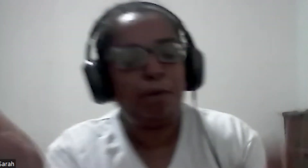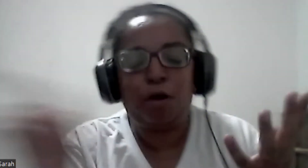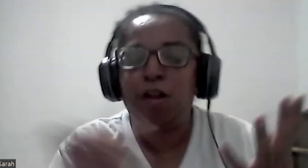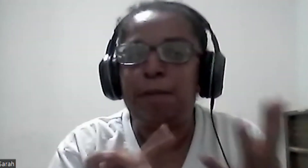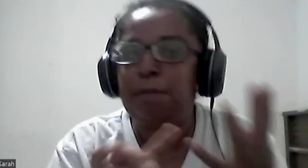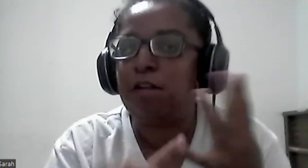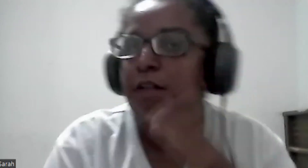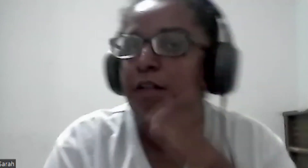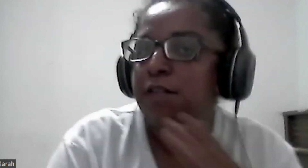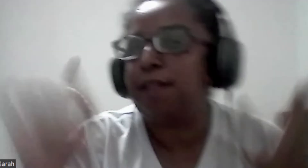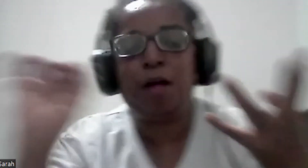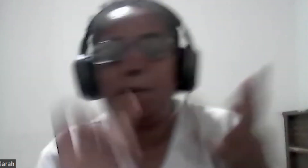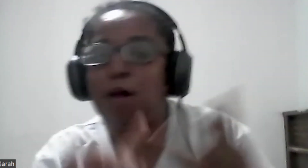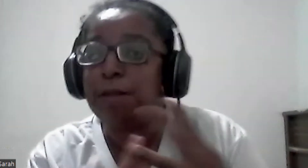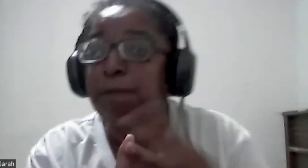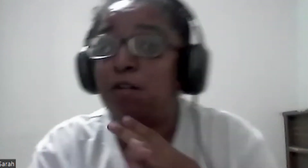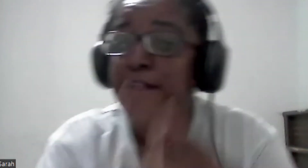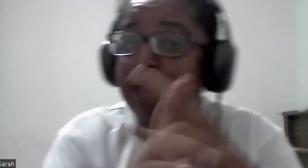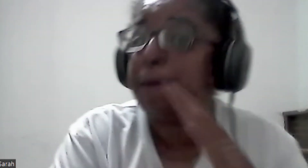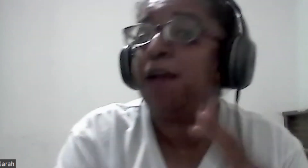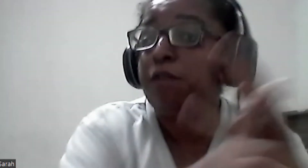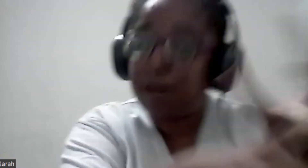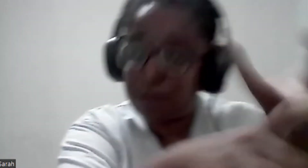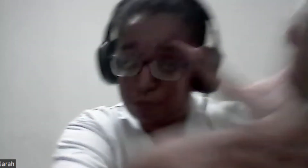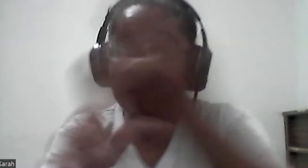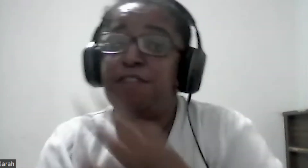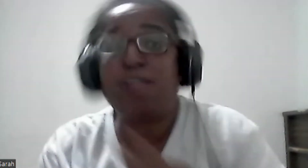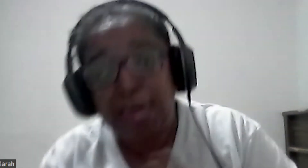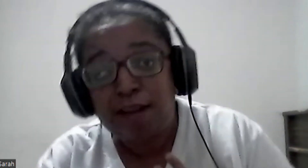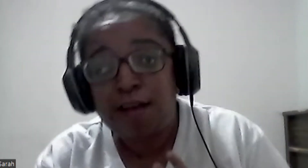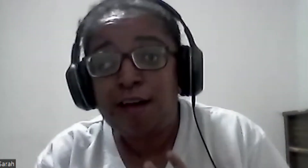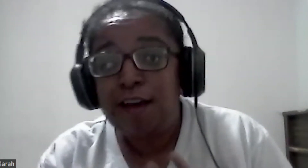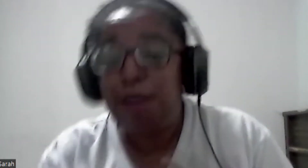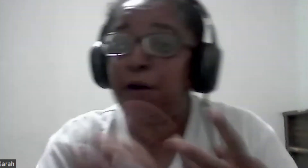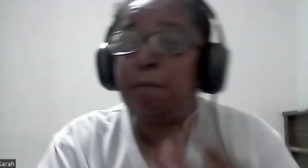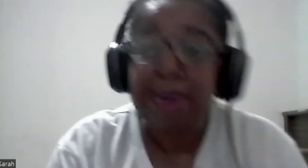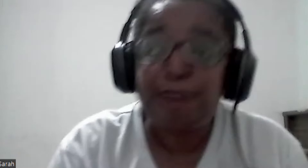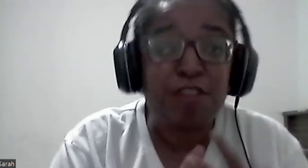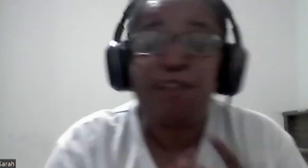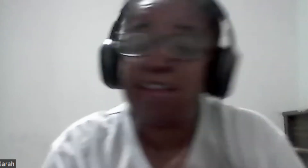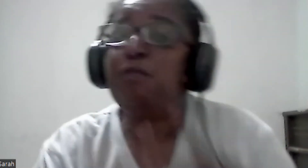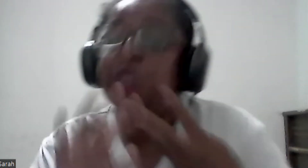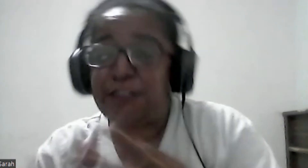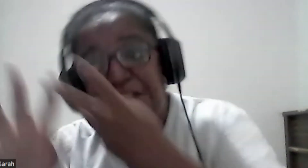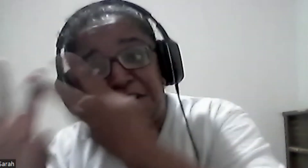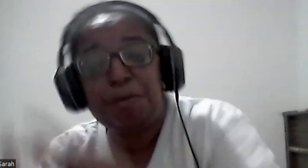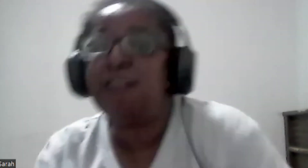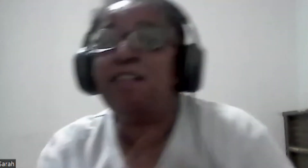pode ser pessoas da associação, pode ser pessoas que trabalham com direitos dos deficientes, pode pegar vocês fazendo certa discriminação,